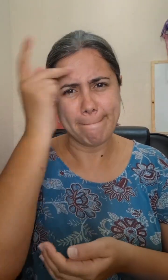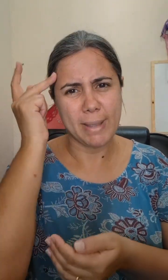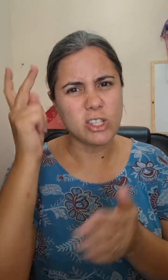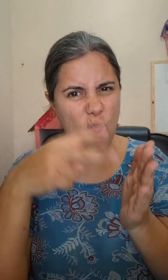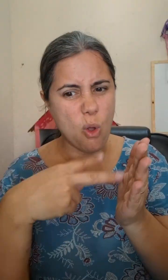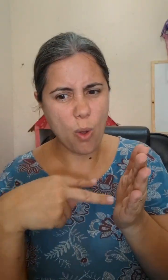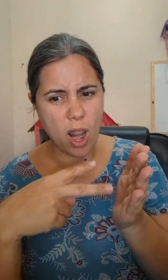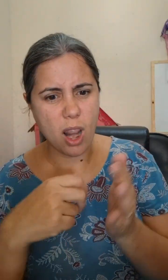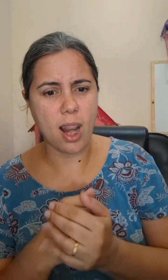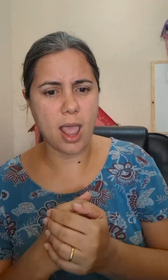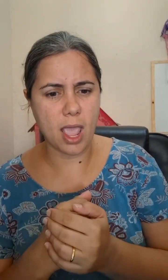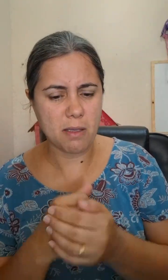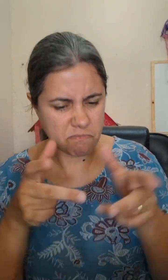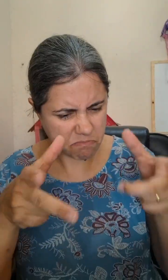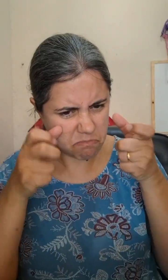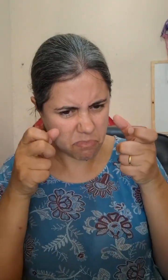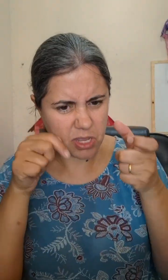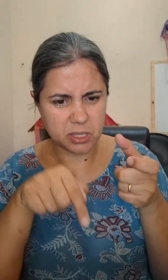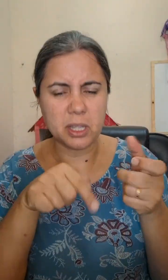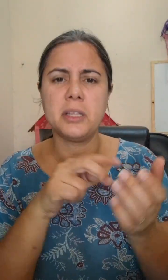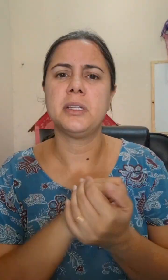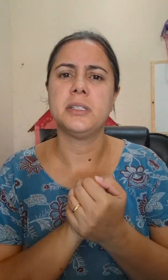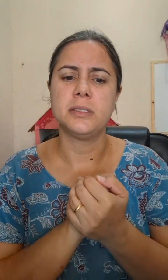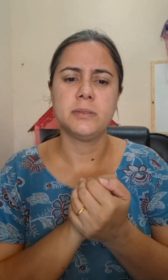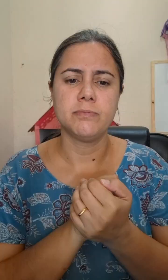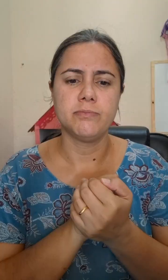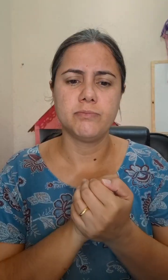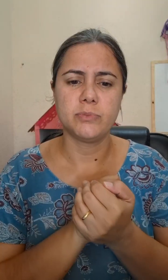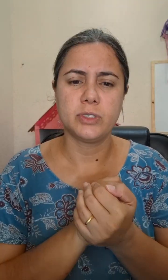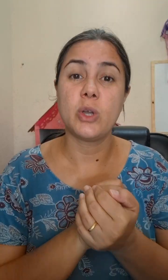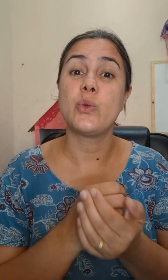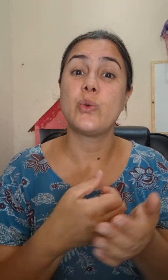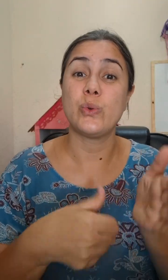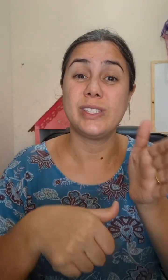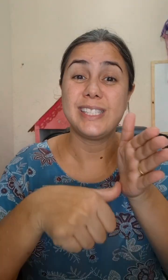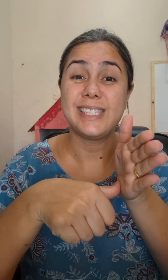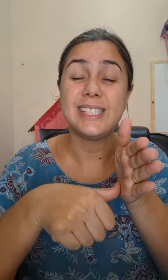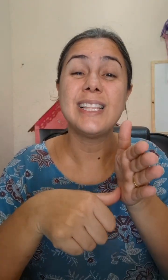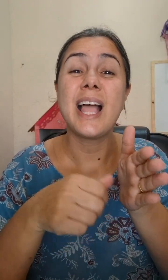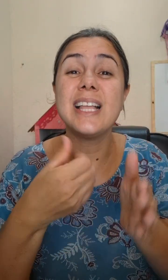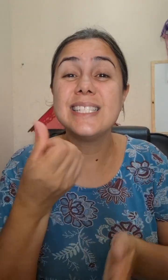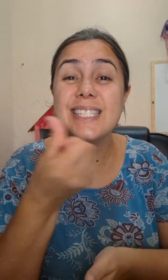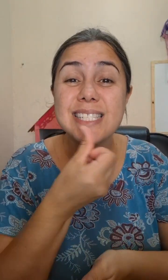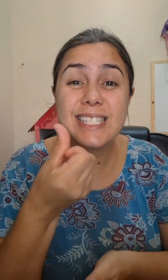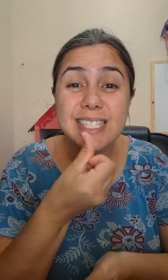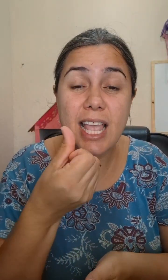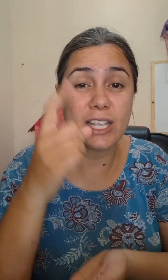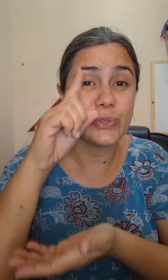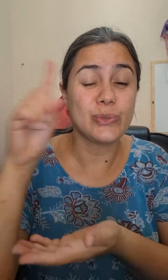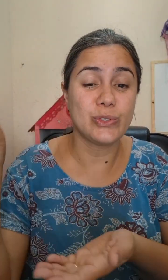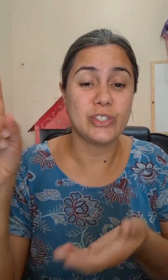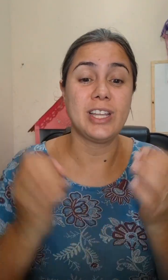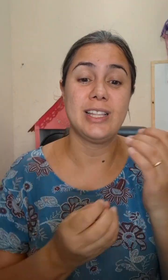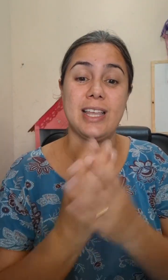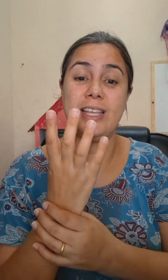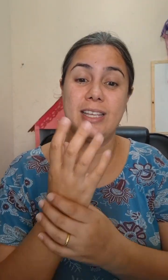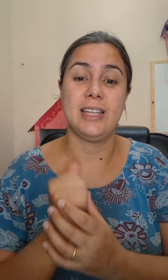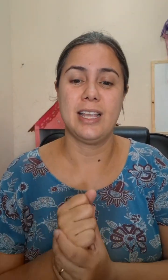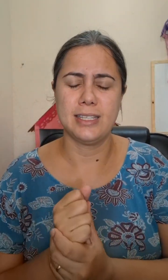para que o leitor pudesse concentrar sua atenção no 6º dia da